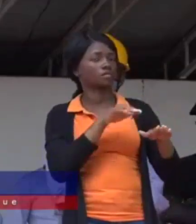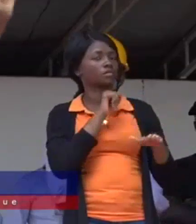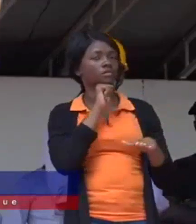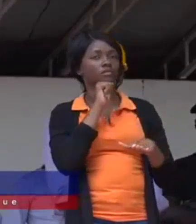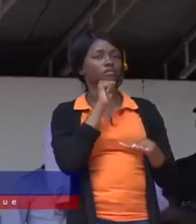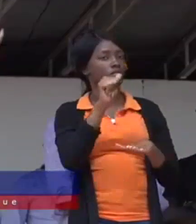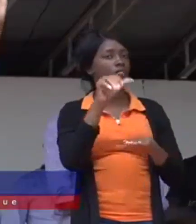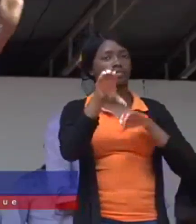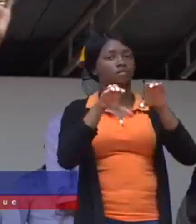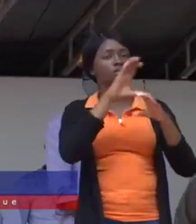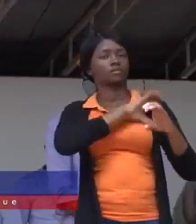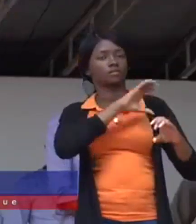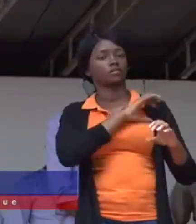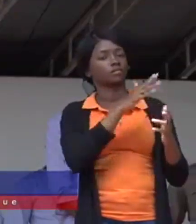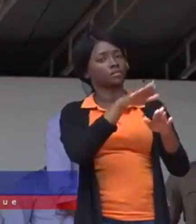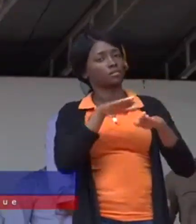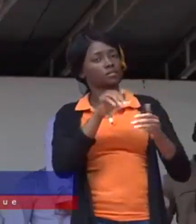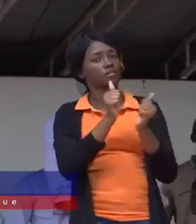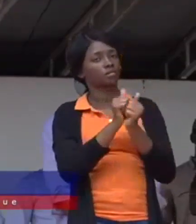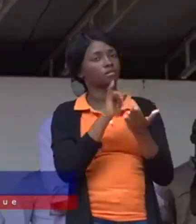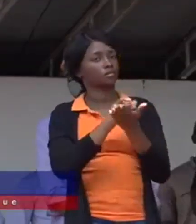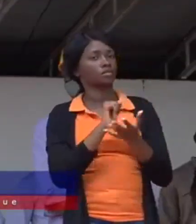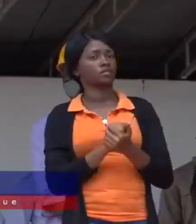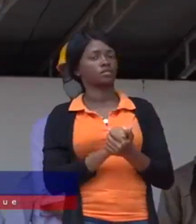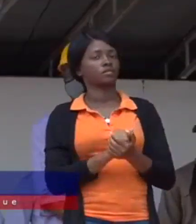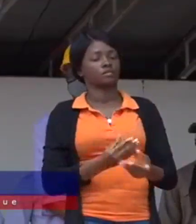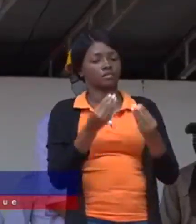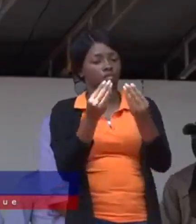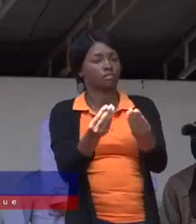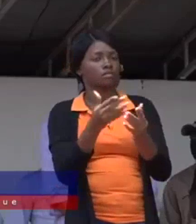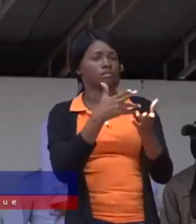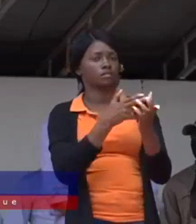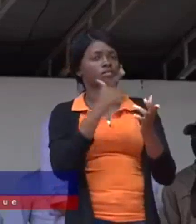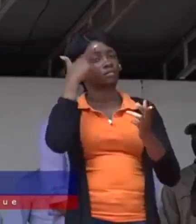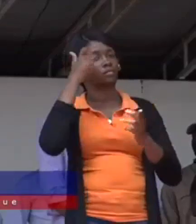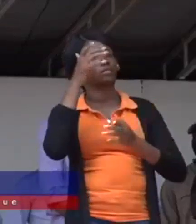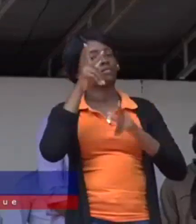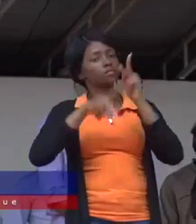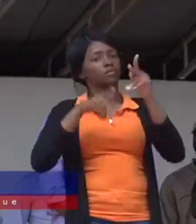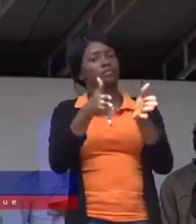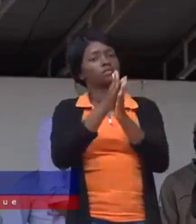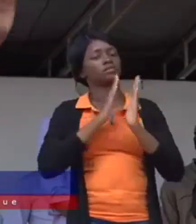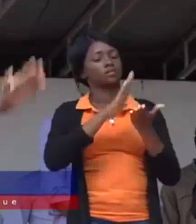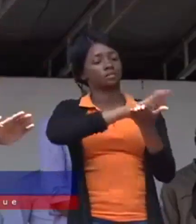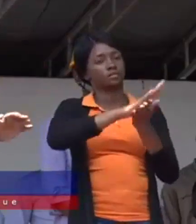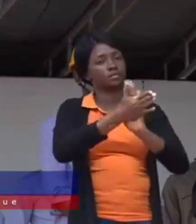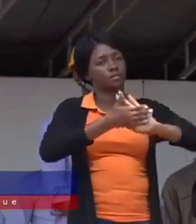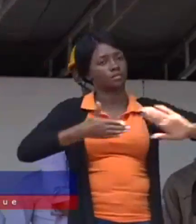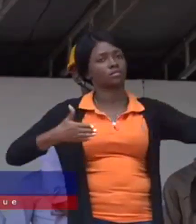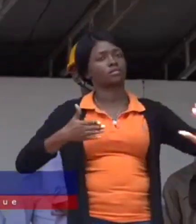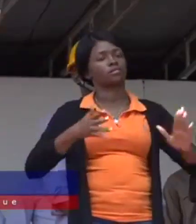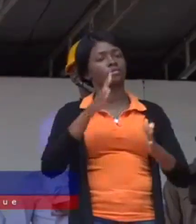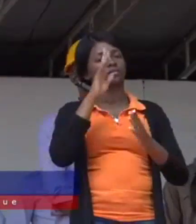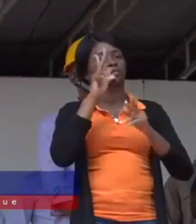la police paix avec bagaille qui n'emmène nous. Ça veut dire c'est déposer parce que peuple a demandé la paix, peuple a demandé sécurité